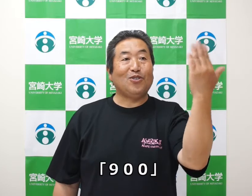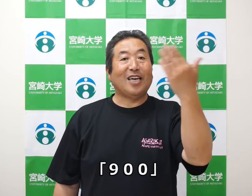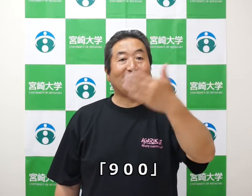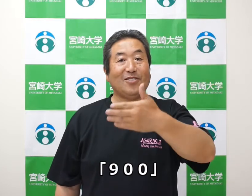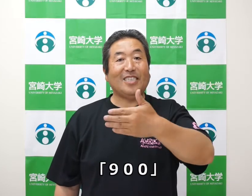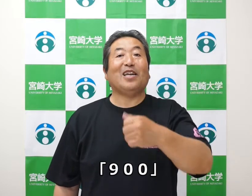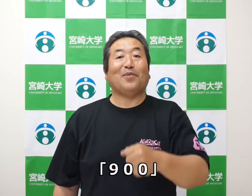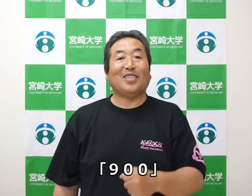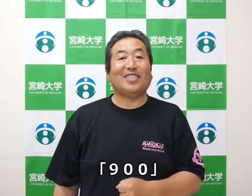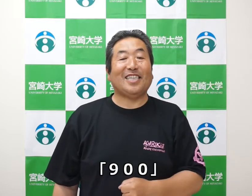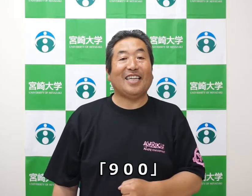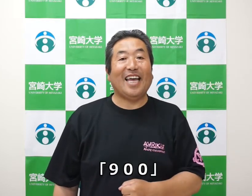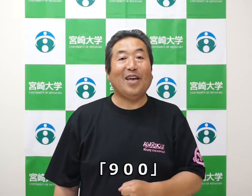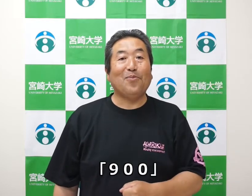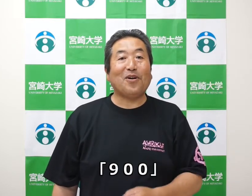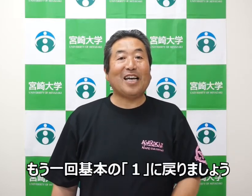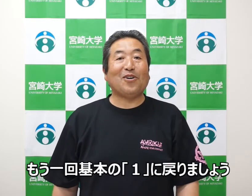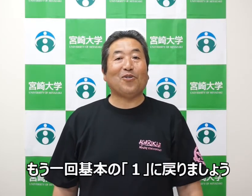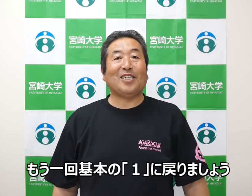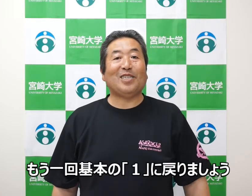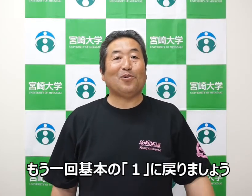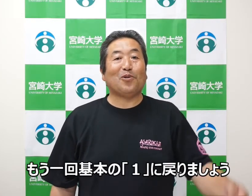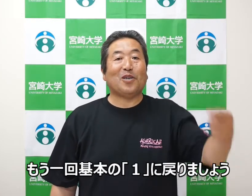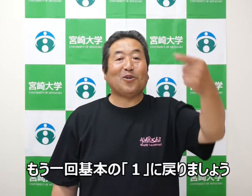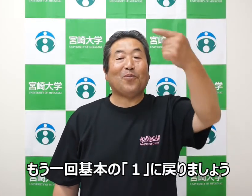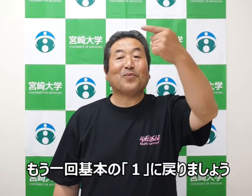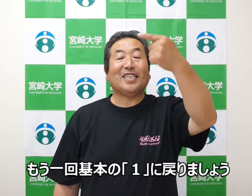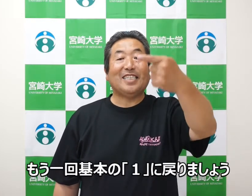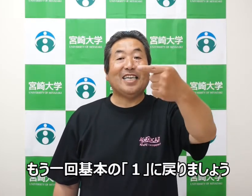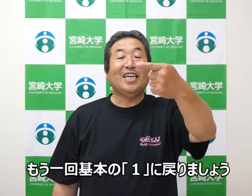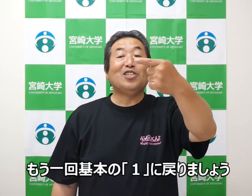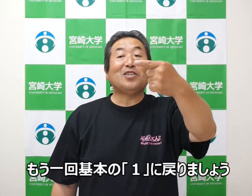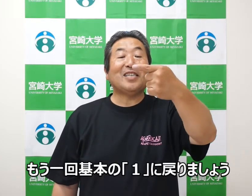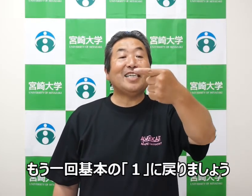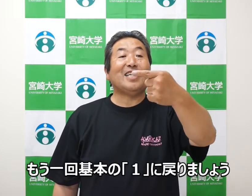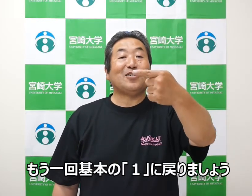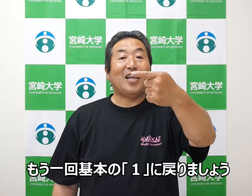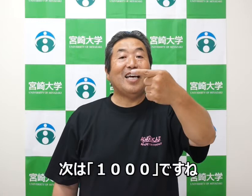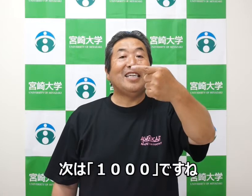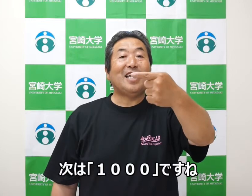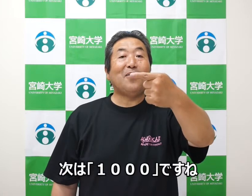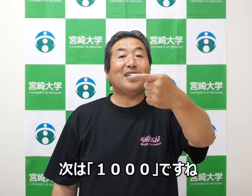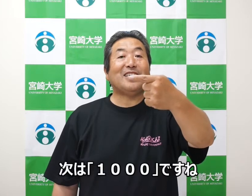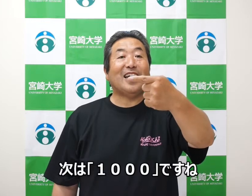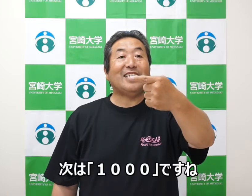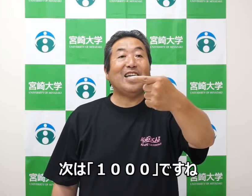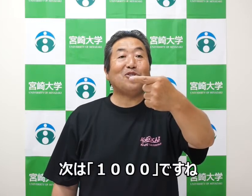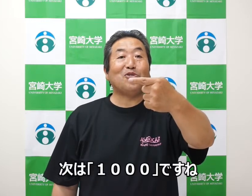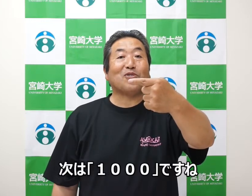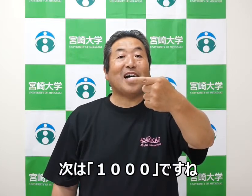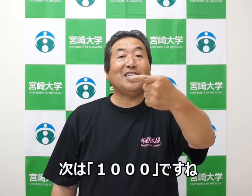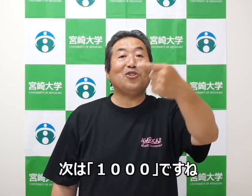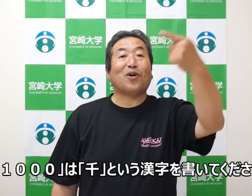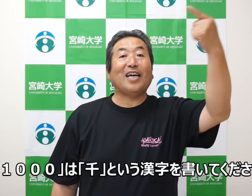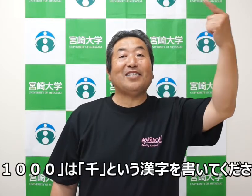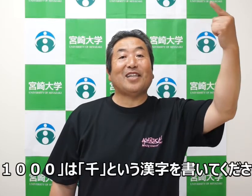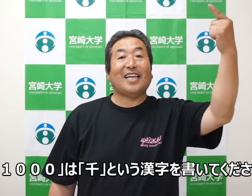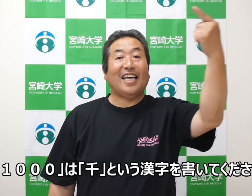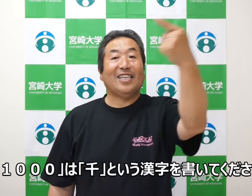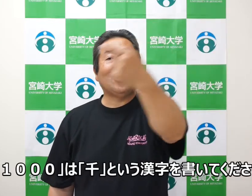900になります。いいですね。もう一回基本の1に戻りましょう。1、次は線ですよね。線はですね、線という漢字を書いてください。そのま